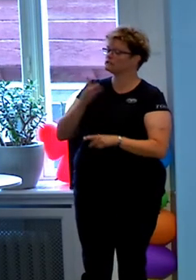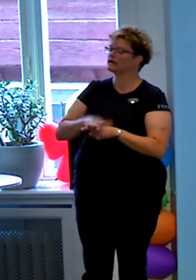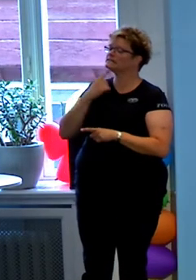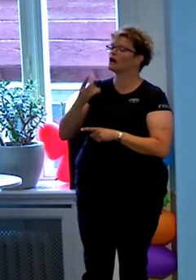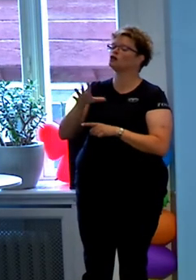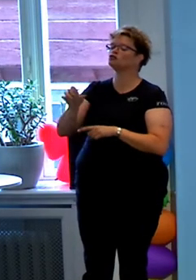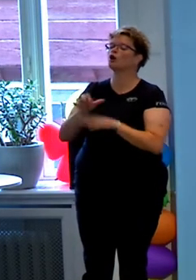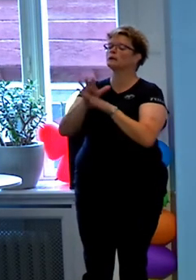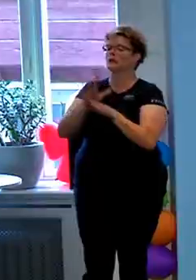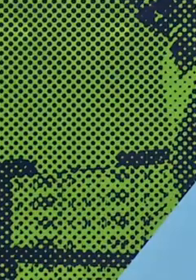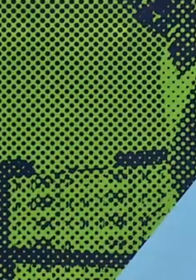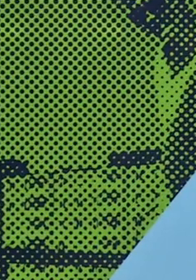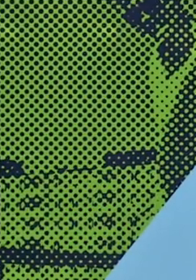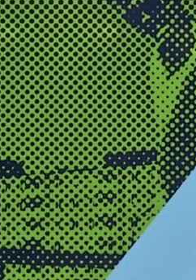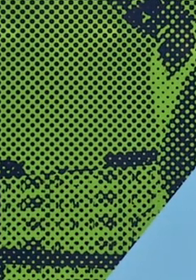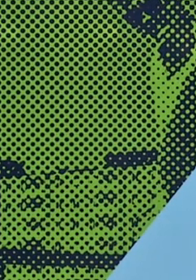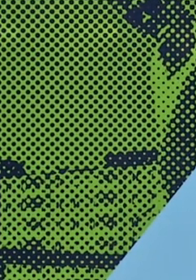långt.